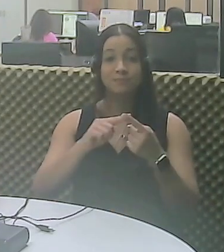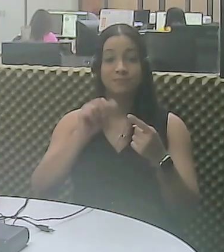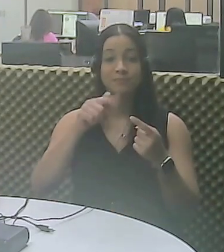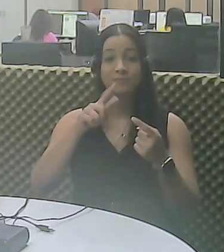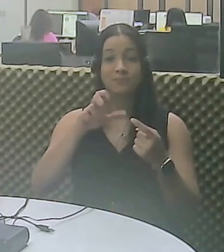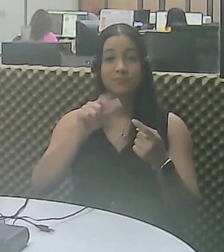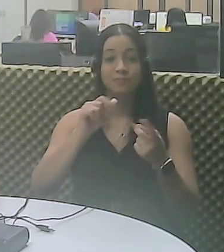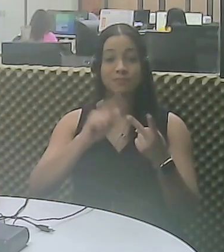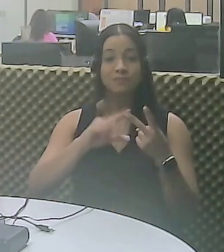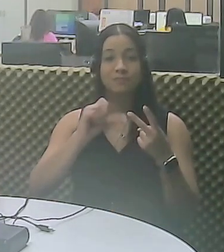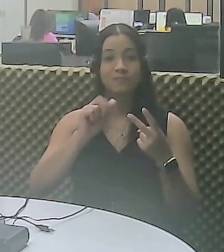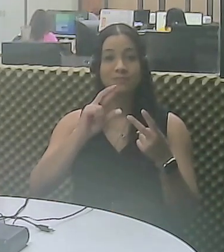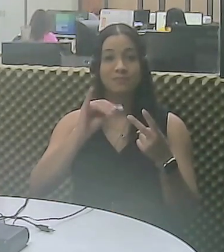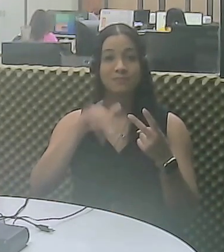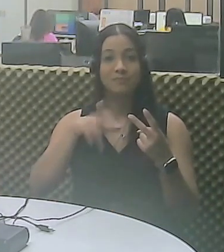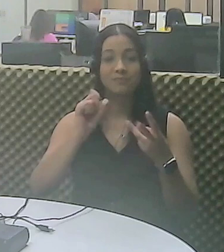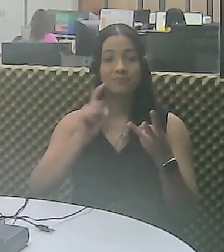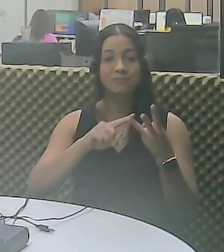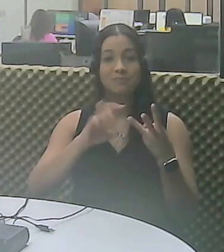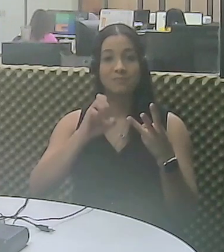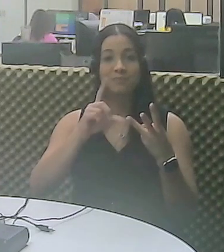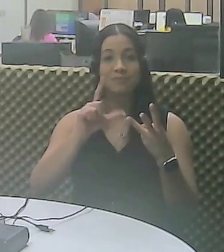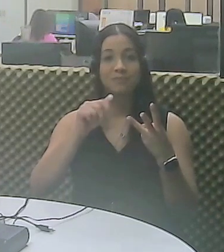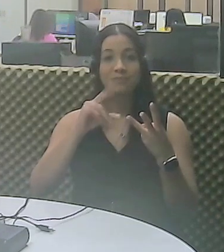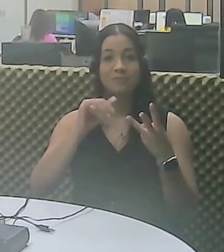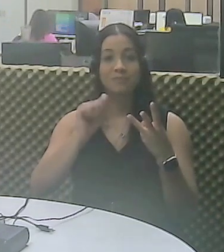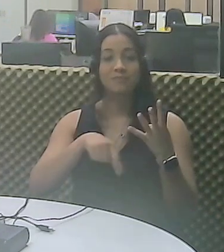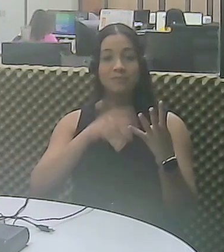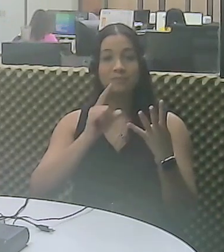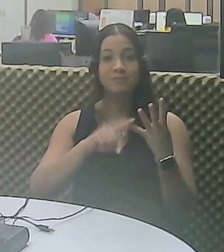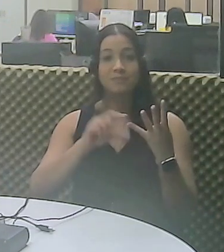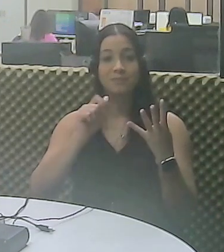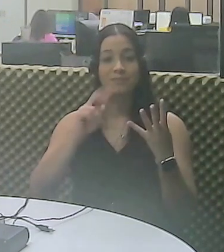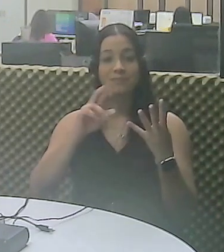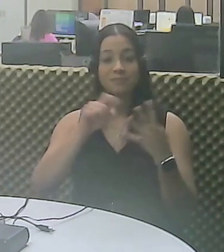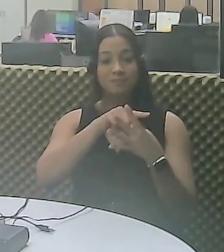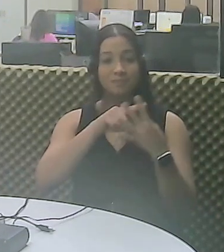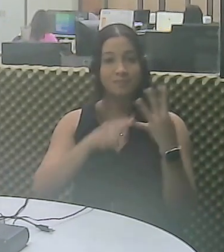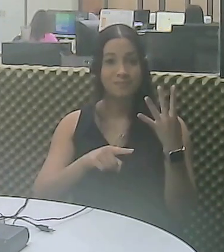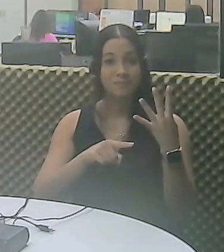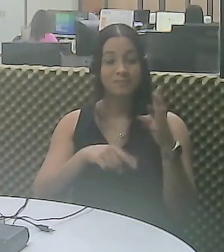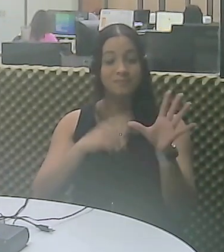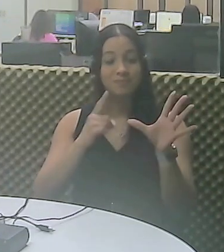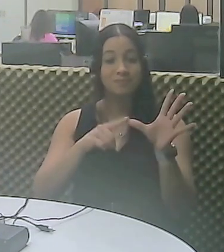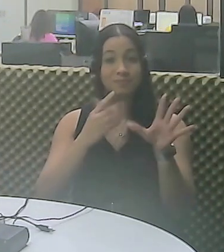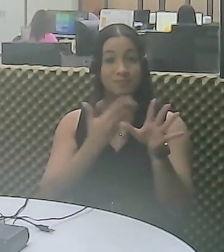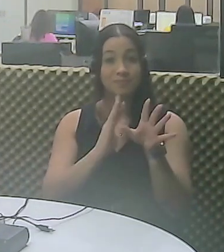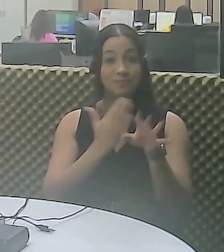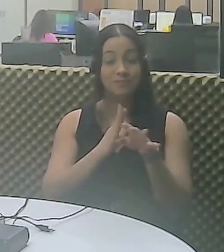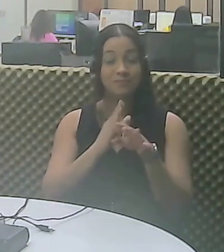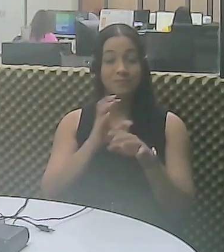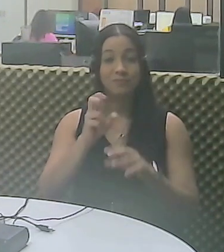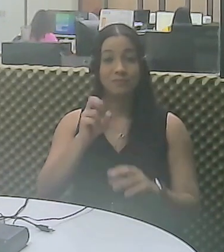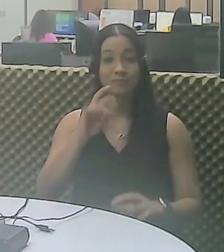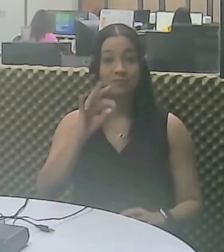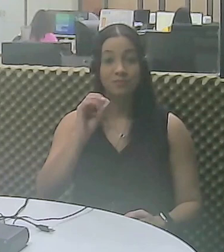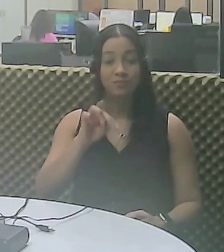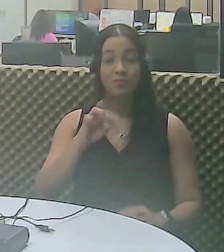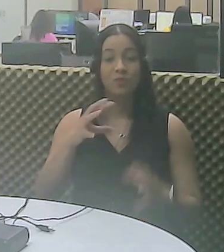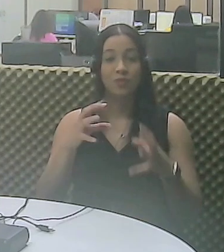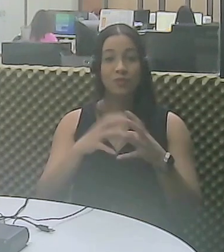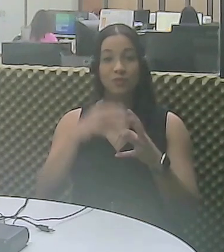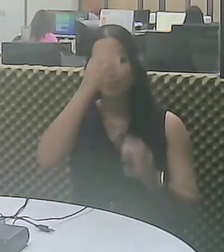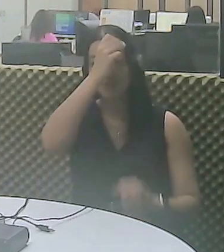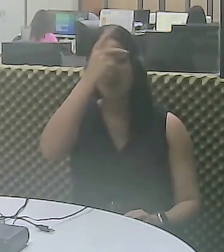Teixeira, Caroline Fernandes, Edilândia Araújo e André Paz e o treinador Weverton Santos, todos da equipe